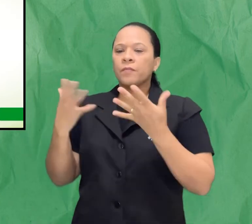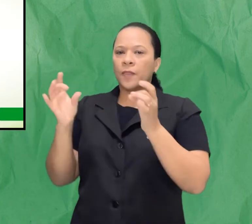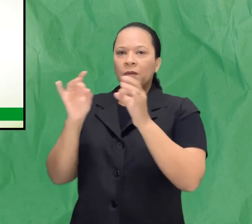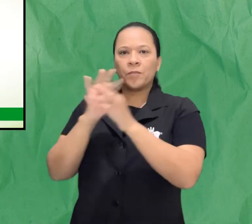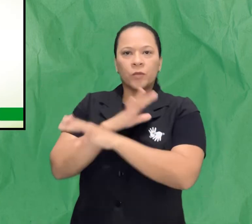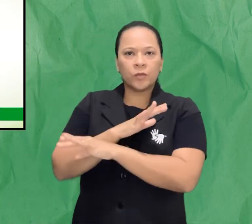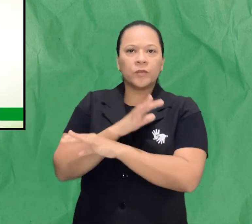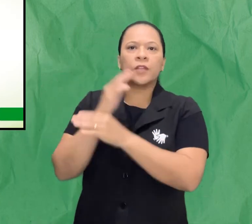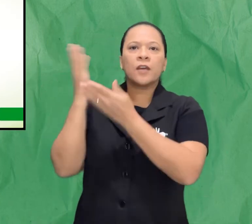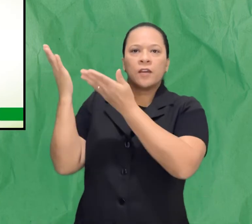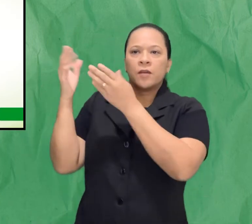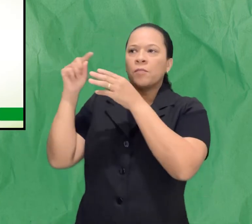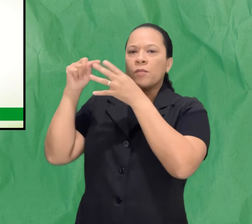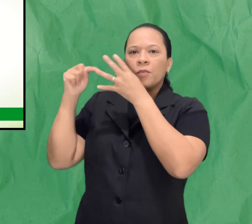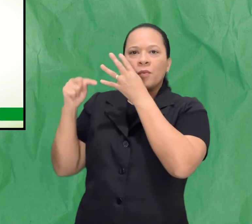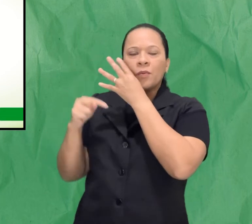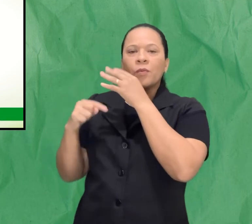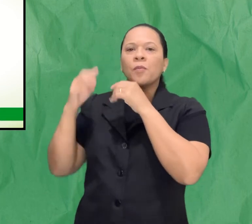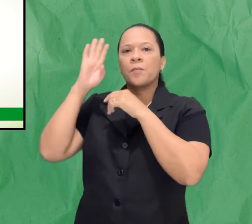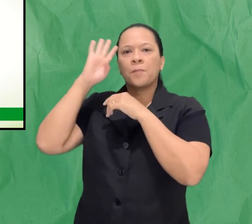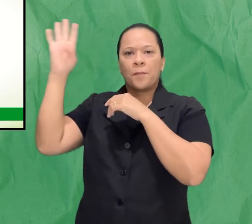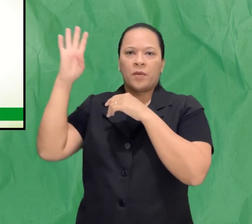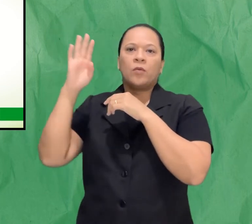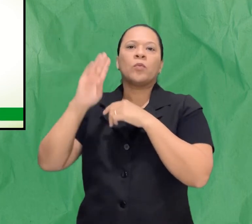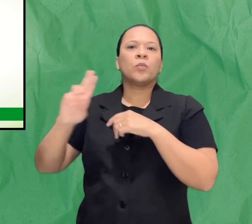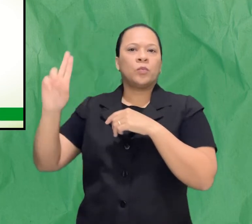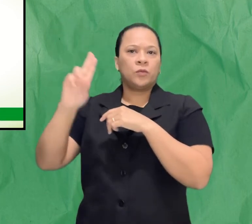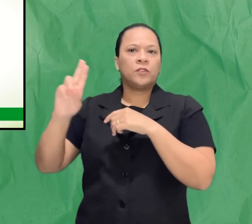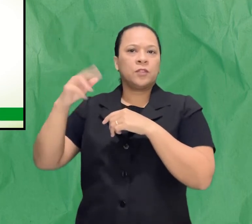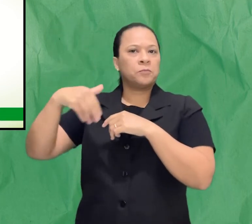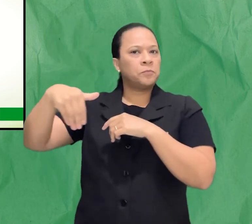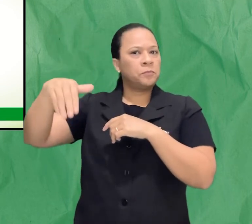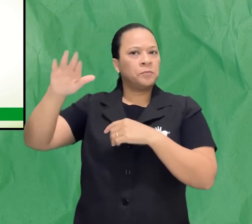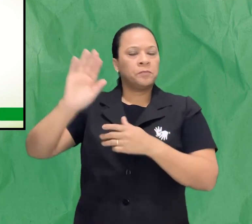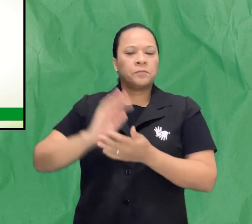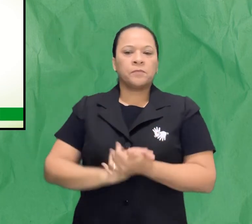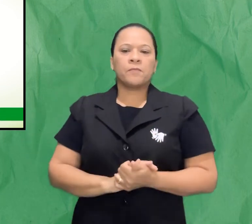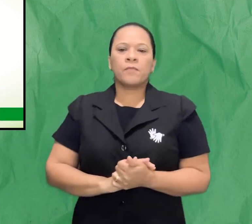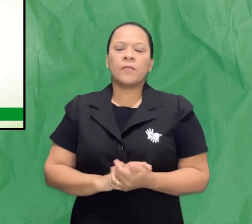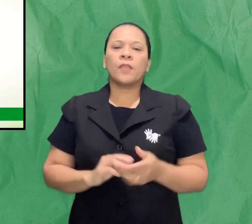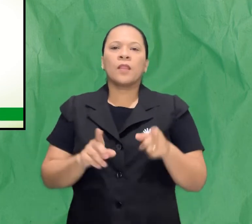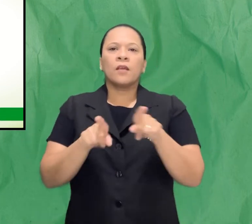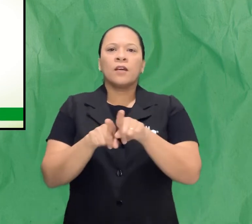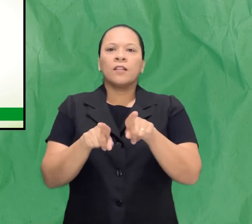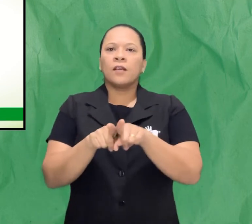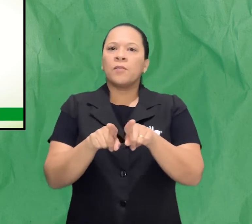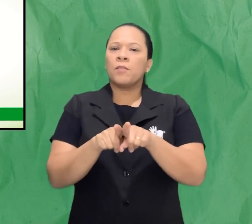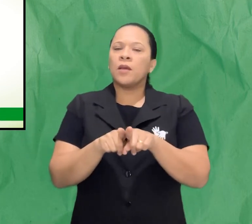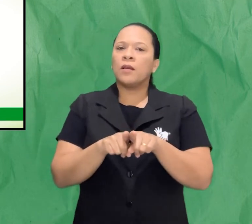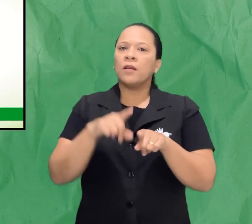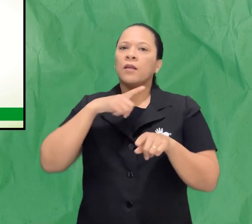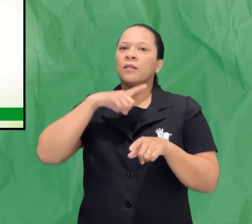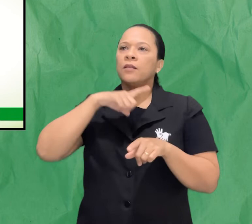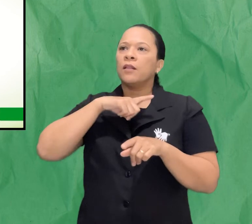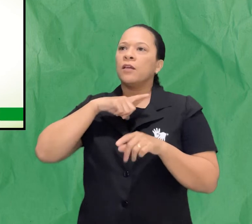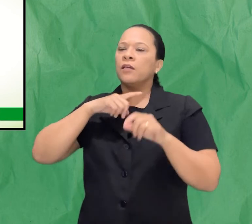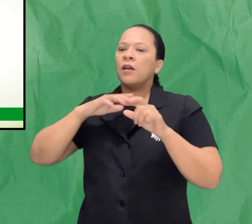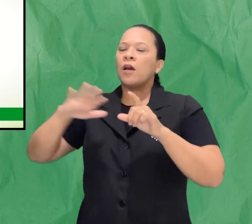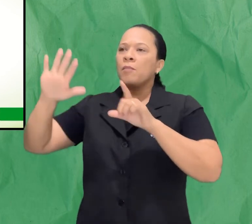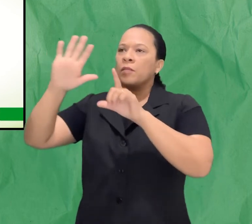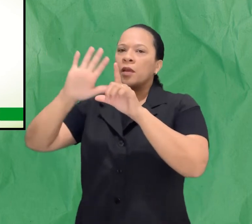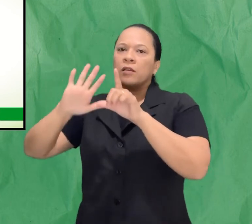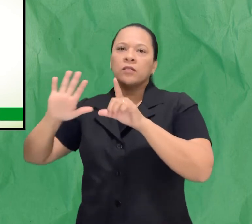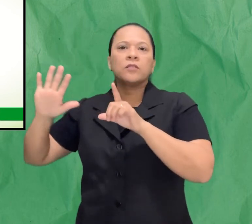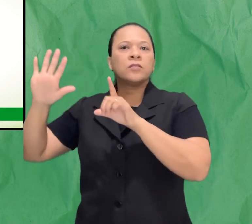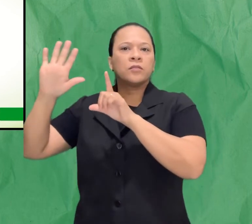Então pronto, esses são os principais atalhos que vamos utilizar. Eu também tenho um ambiente de desenvolvimento